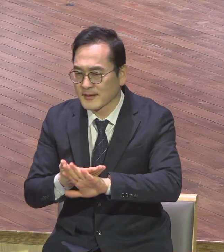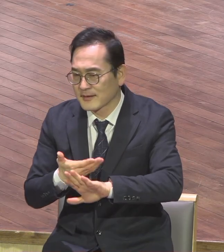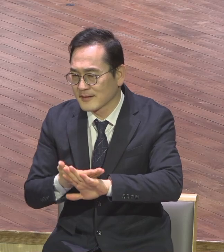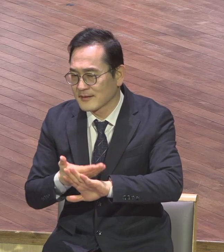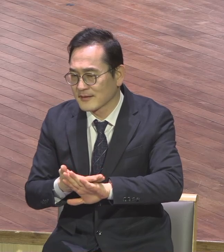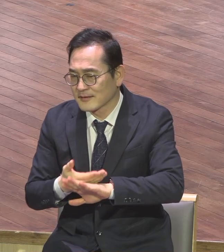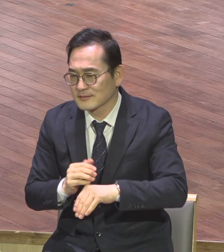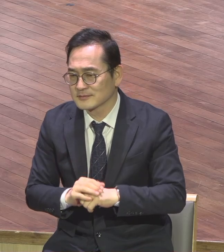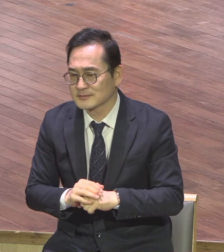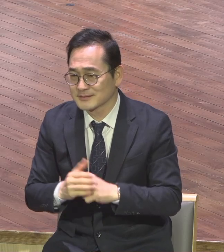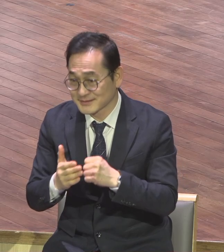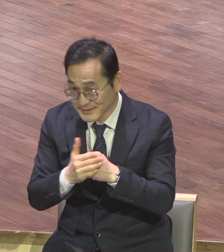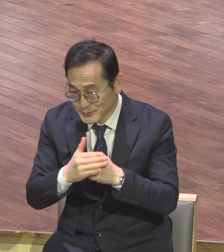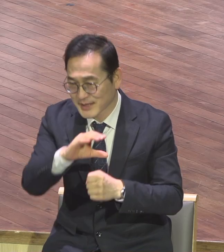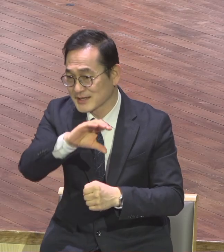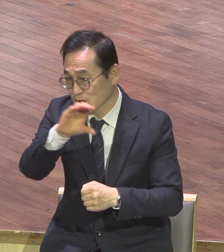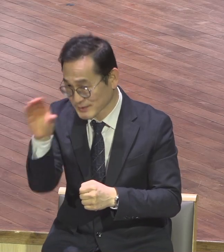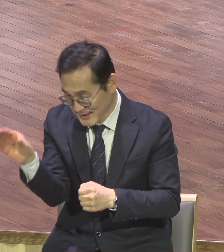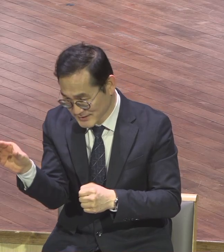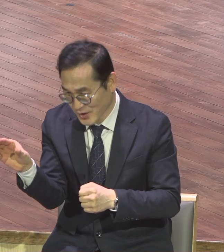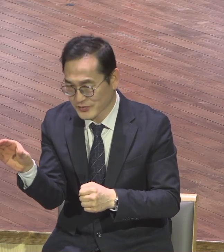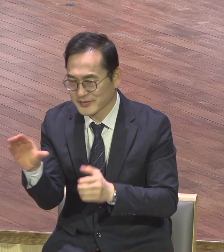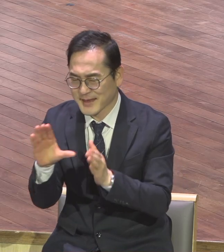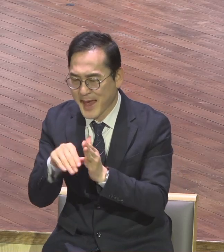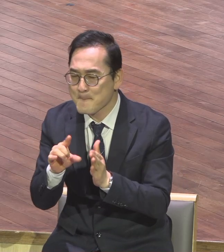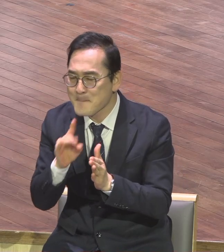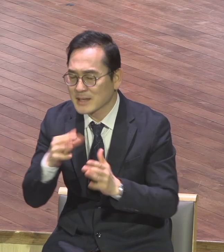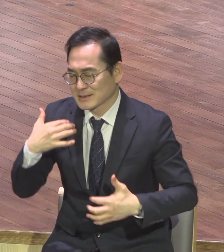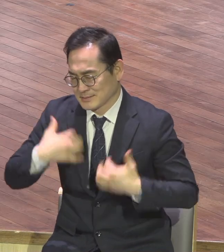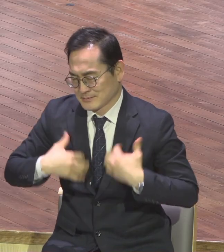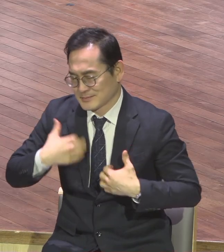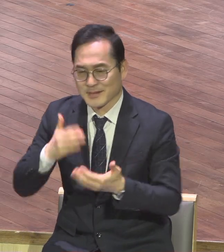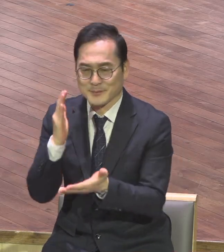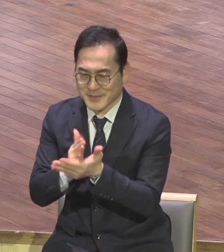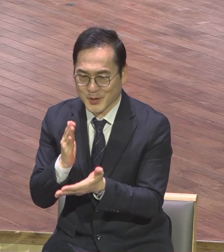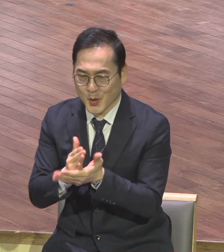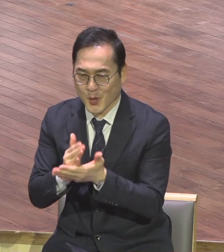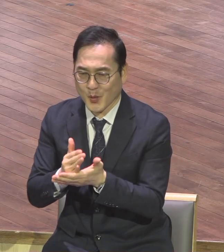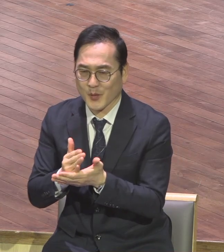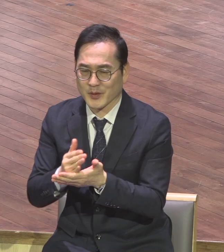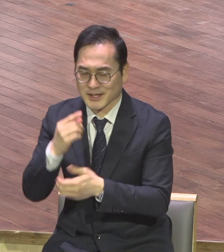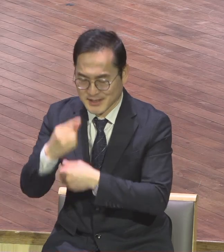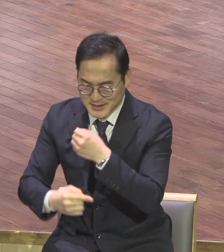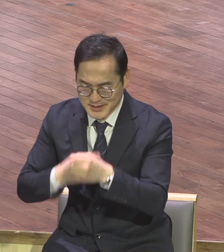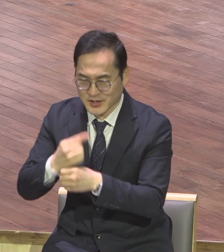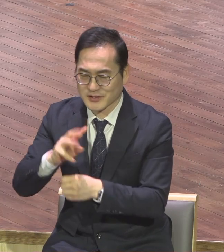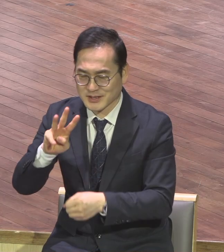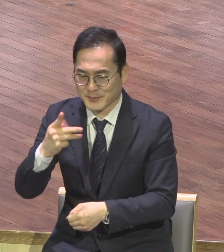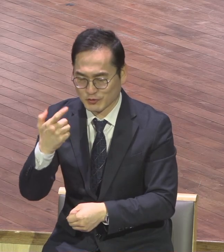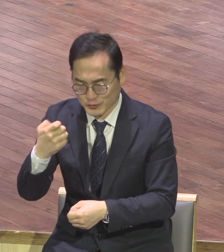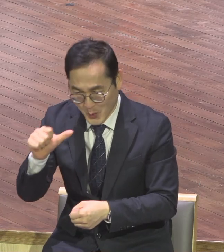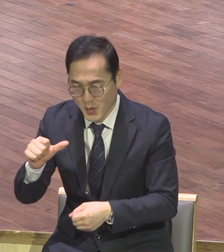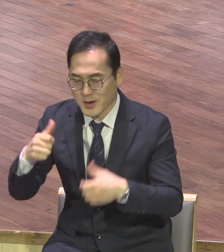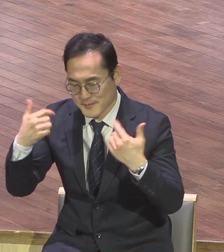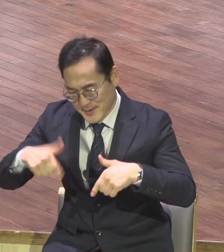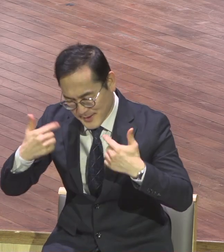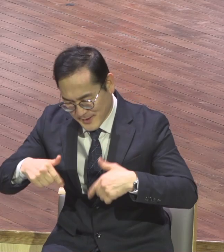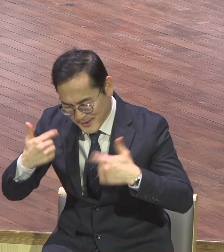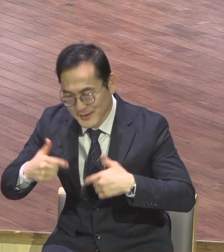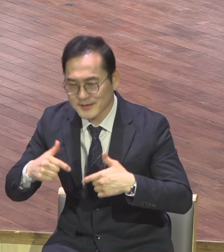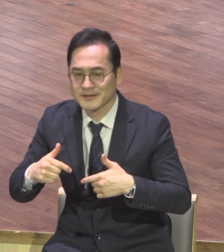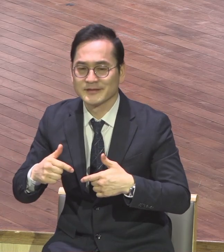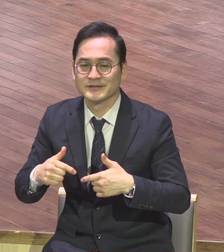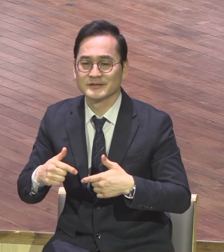이 성탄절만 아니라 1년 365일 그리스도 예수 안에서